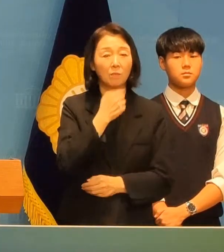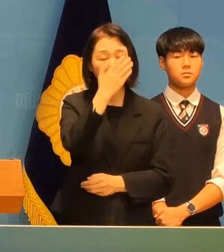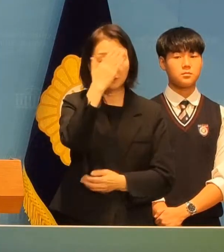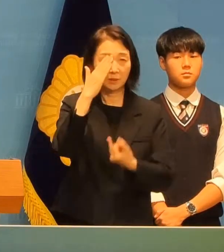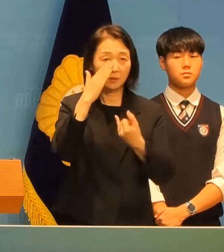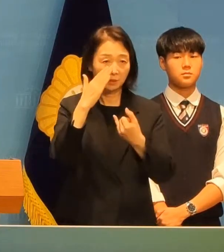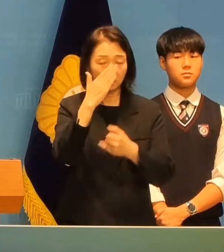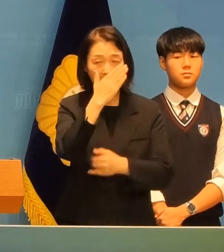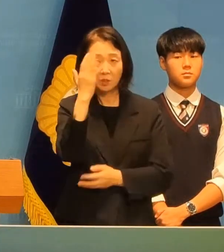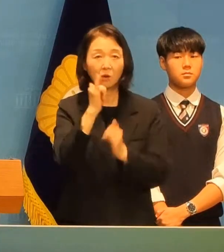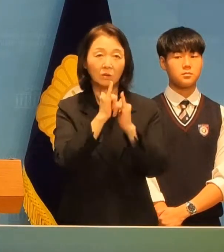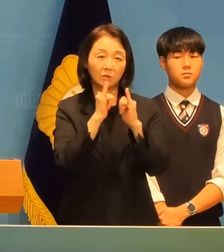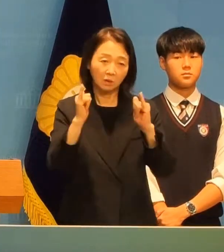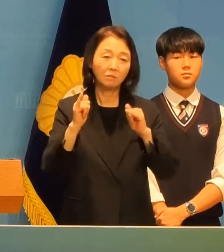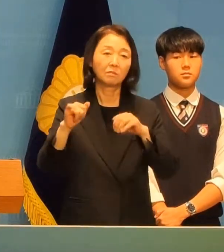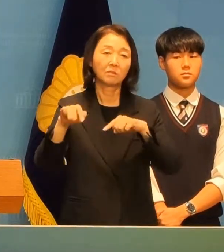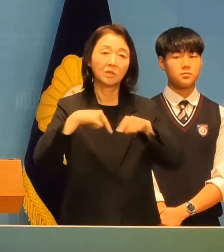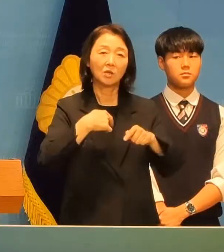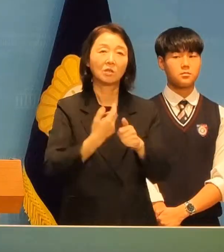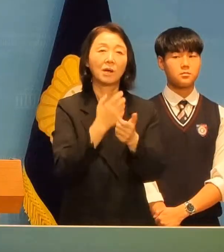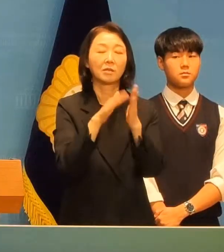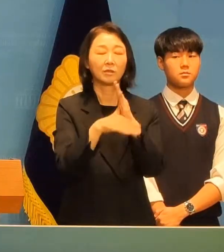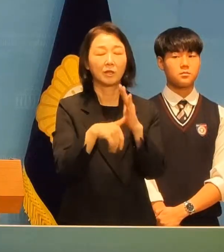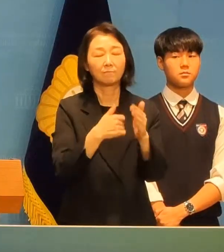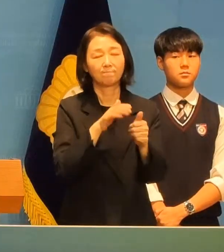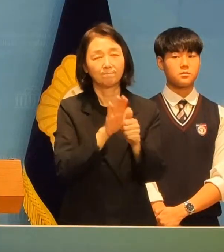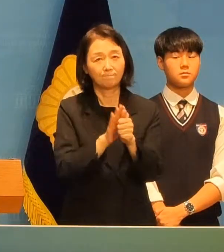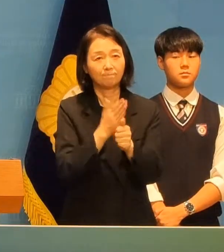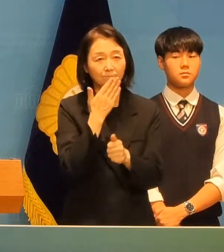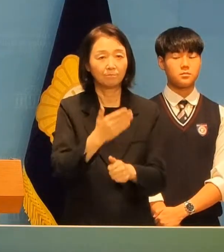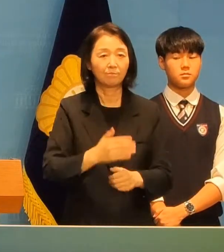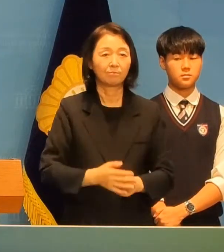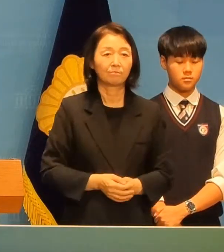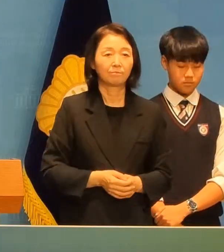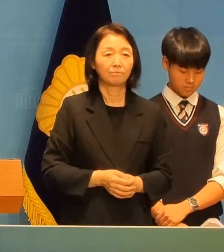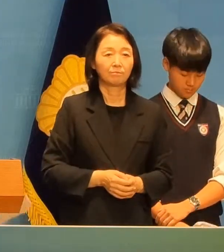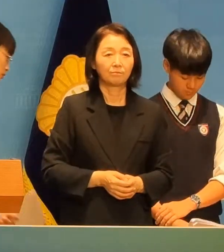발전에 튼튼한 초석이 되어줄 것입니다.